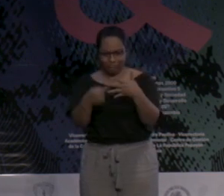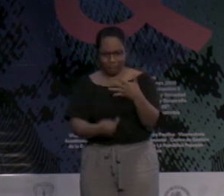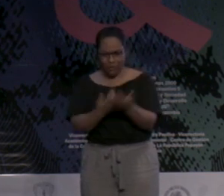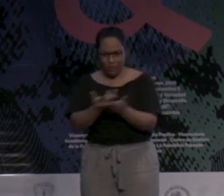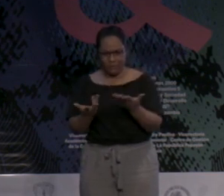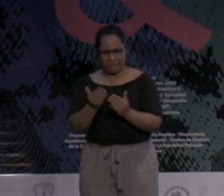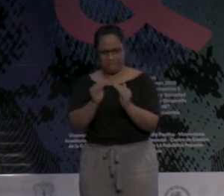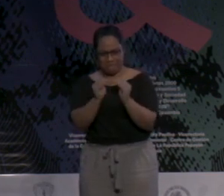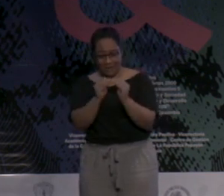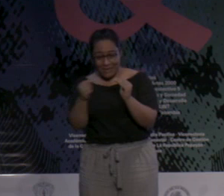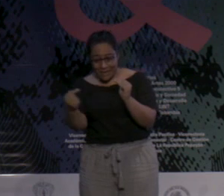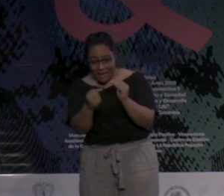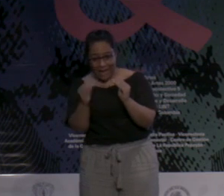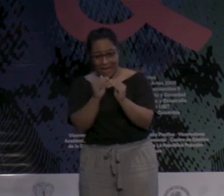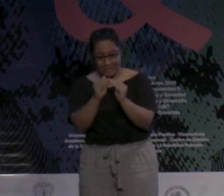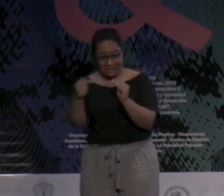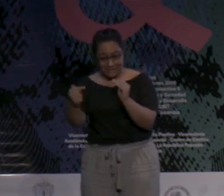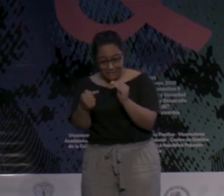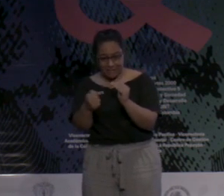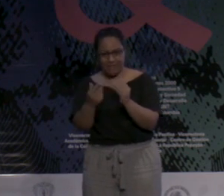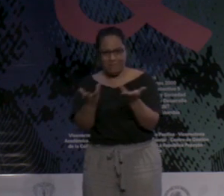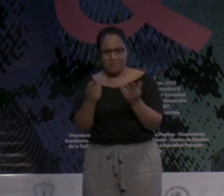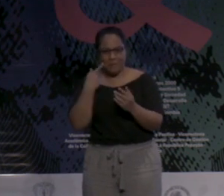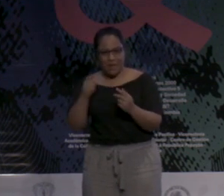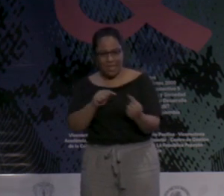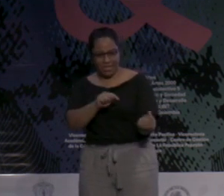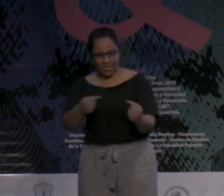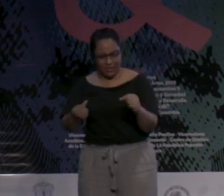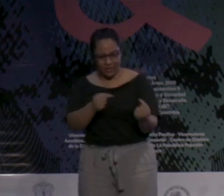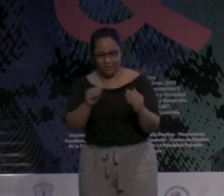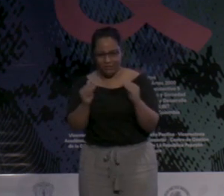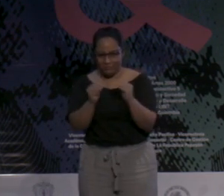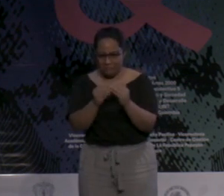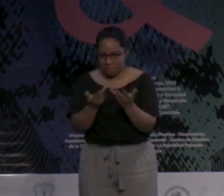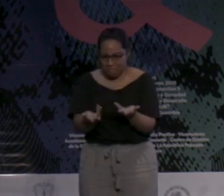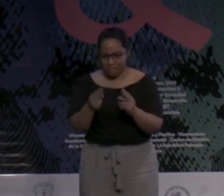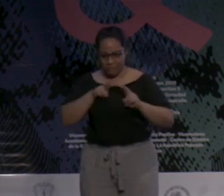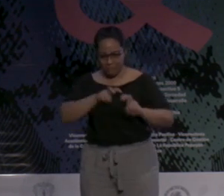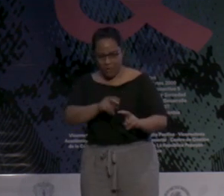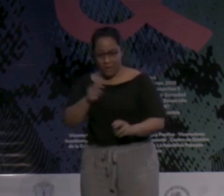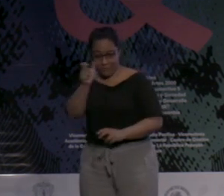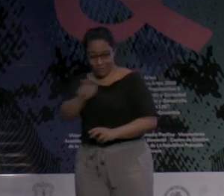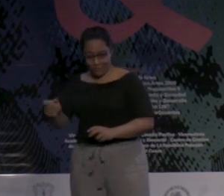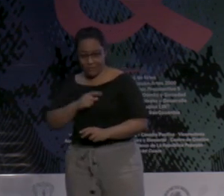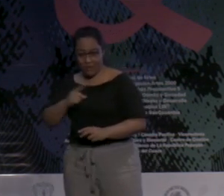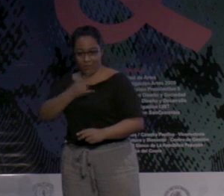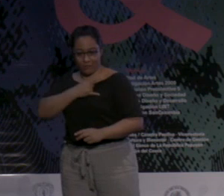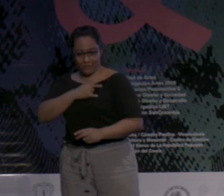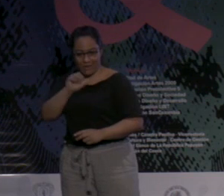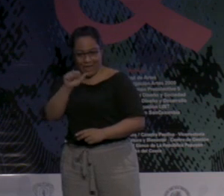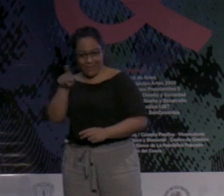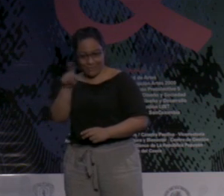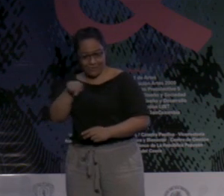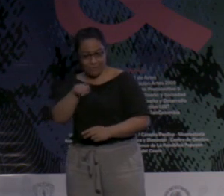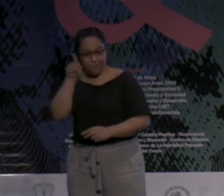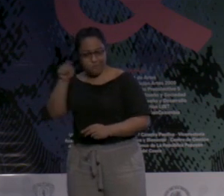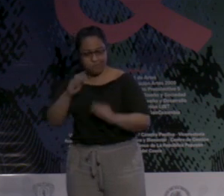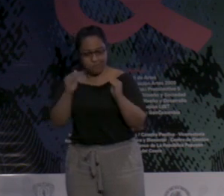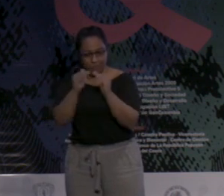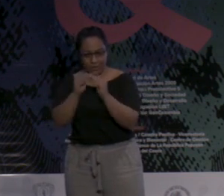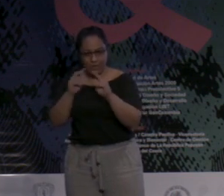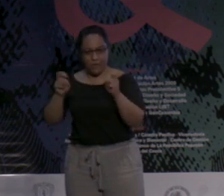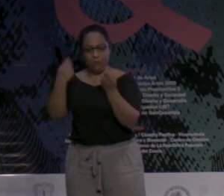puesto las casas como objetos contradictorios, que investigaciones de economistas de la Universidad de los Andes han planteado la casa como